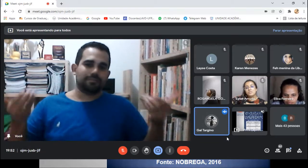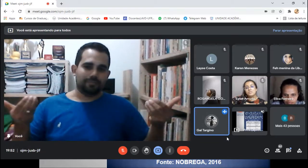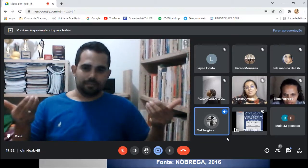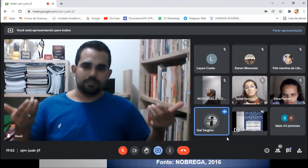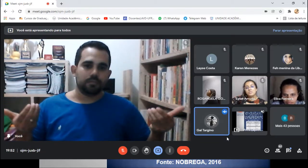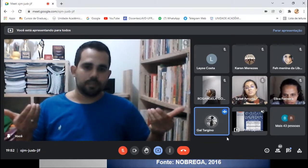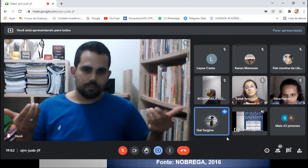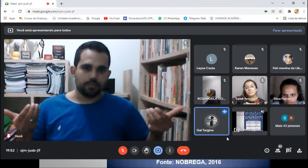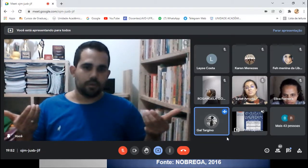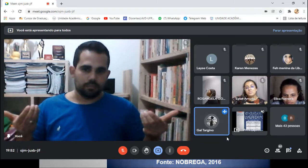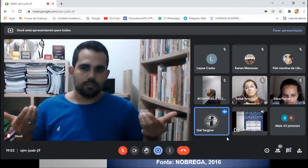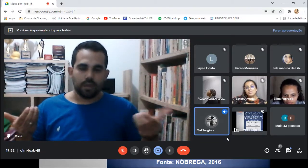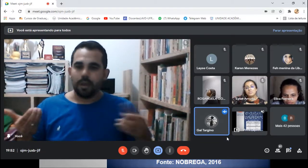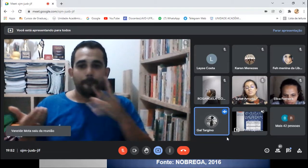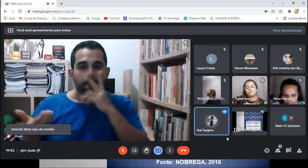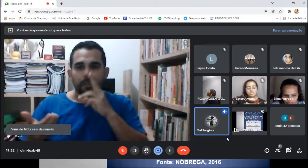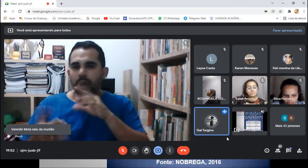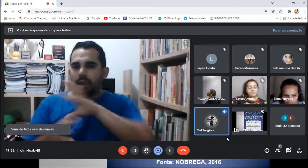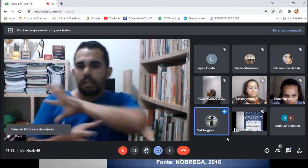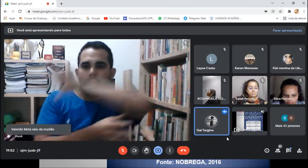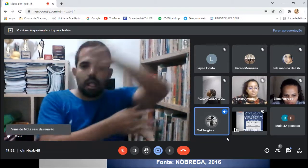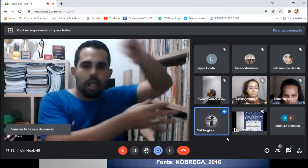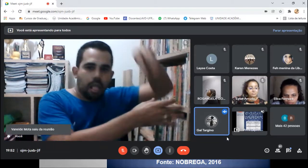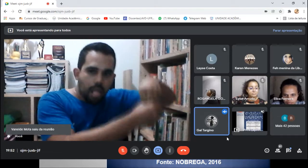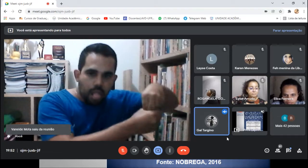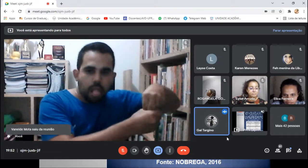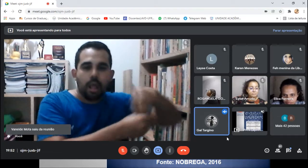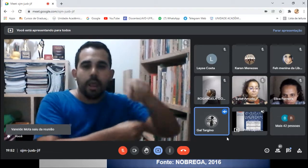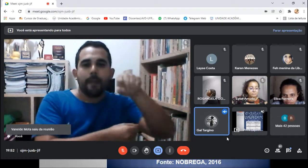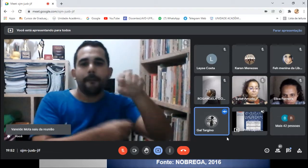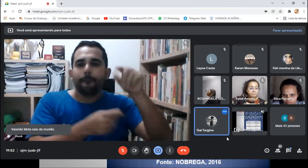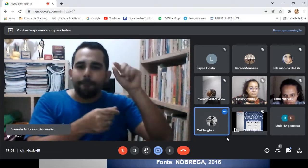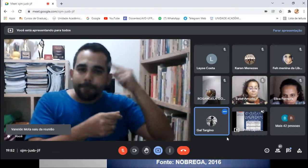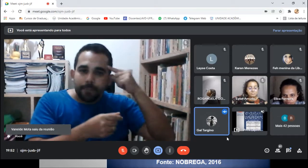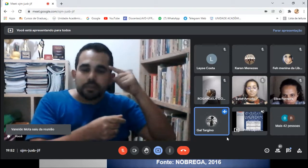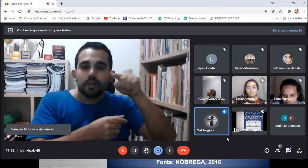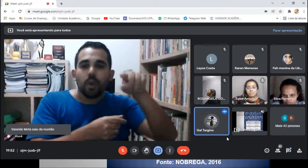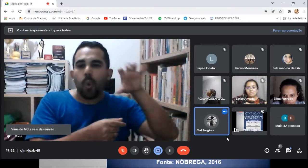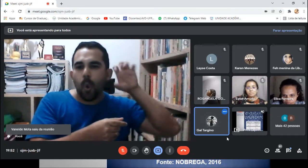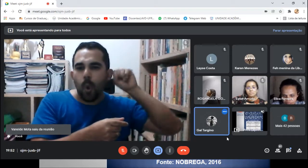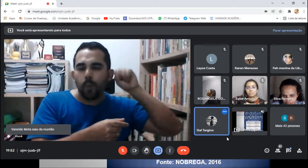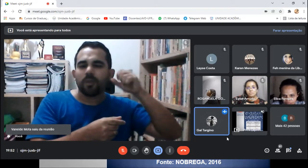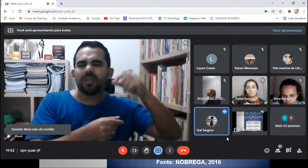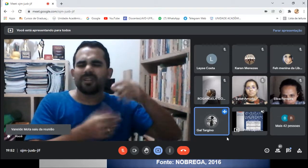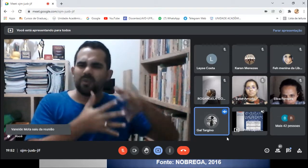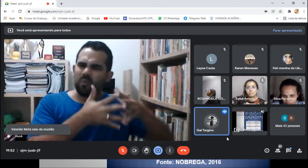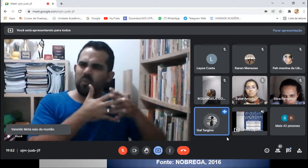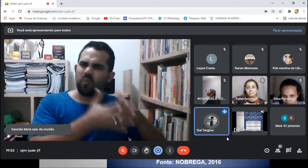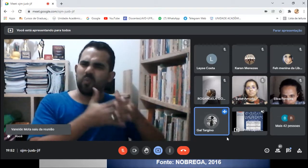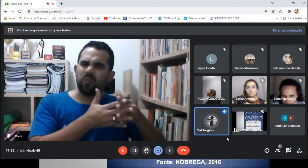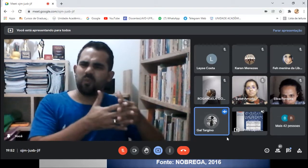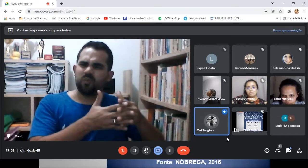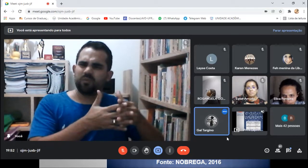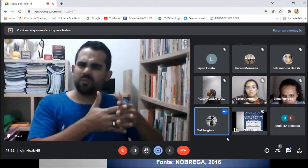as comparações das línguas, dos idiomas, né? É o que se refere às